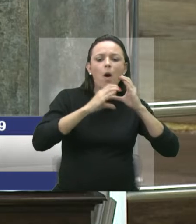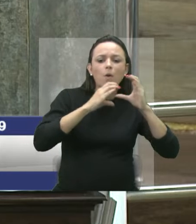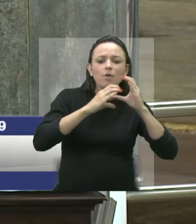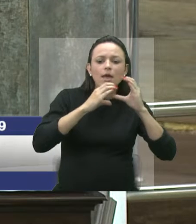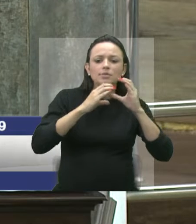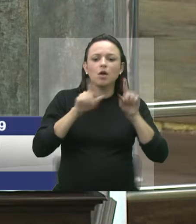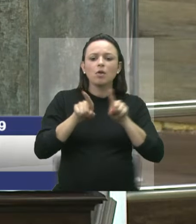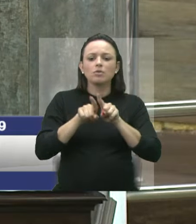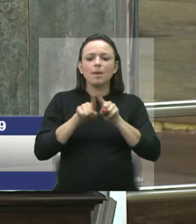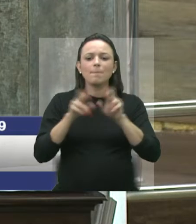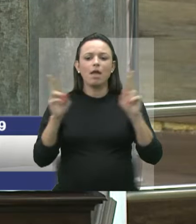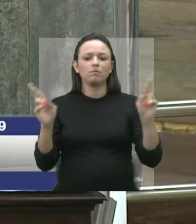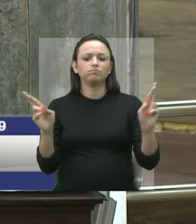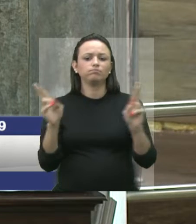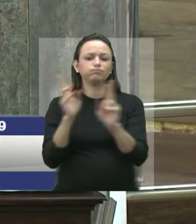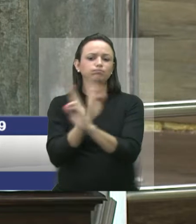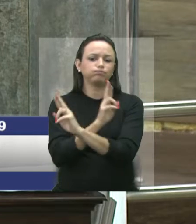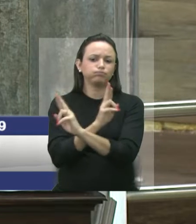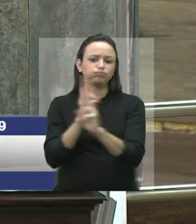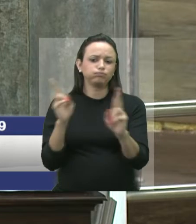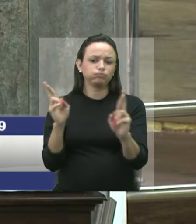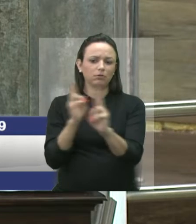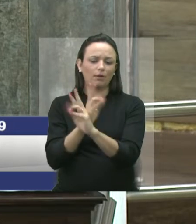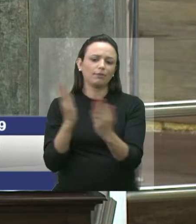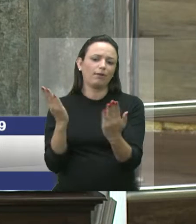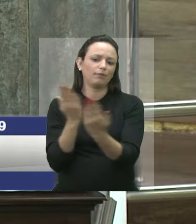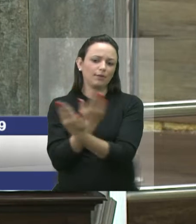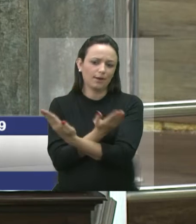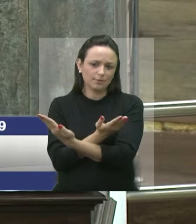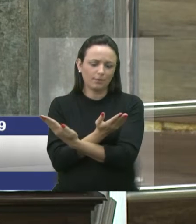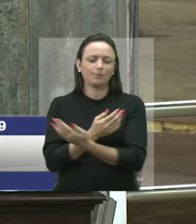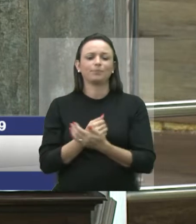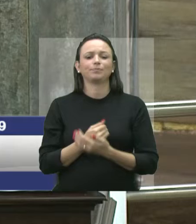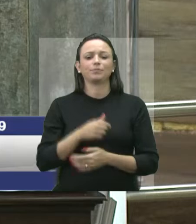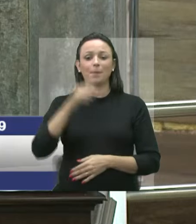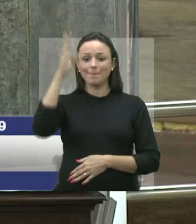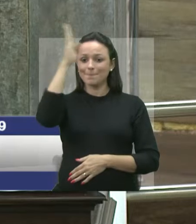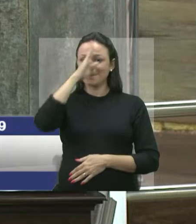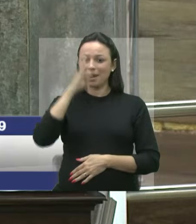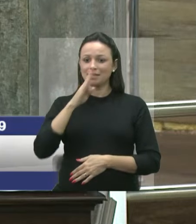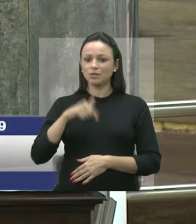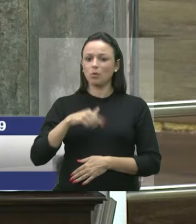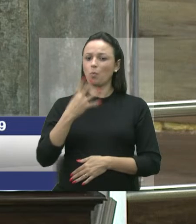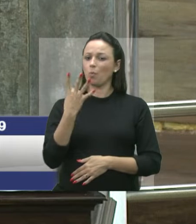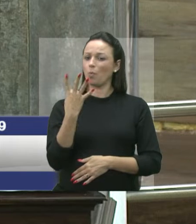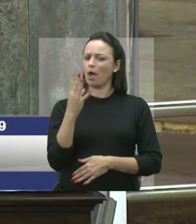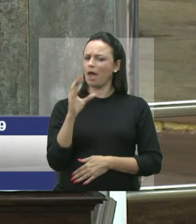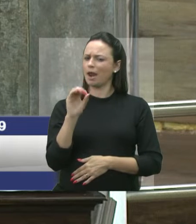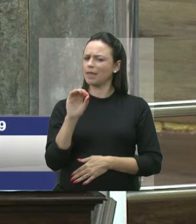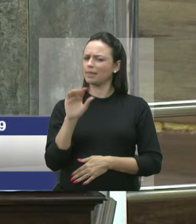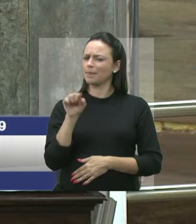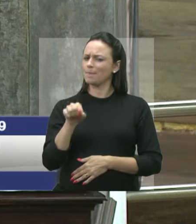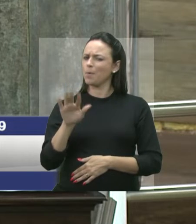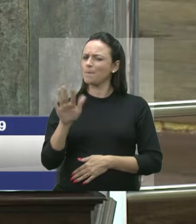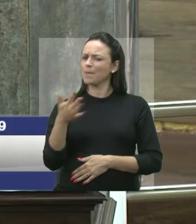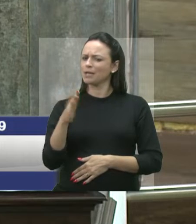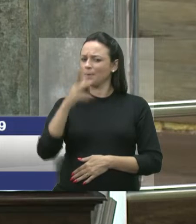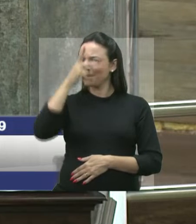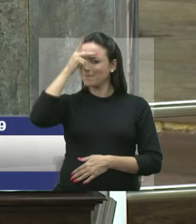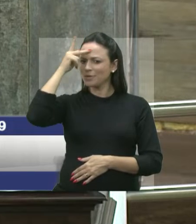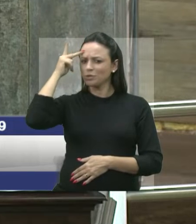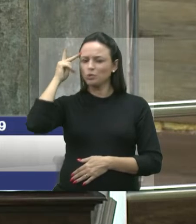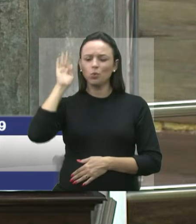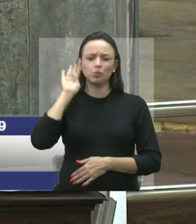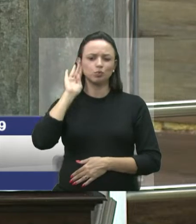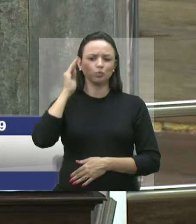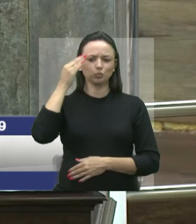interação. Estima-se que no Brasil existam cerca de 40 mil pessoas com surdo-cegueira.